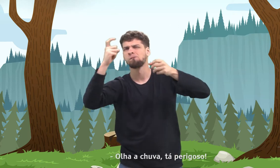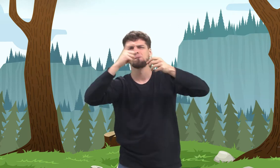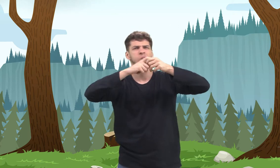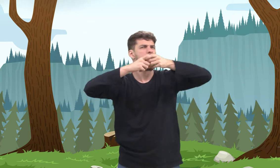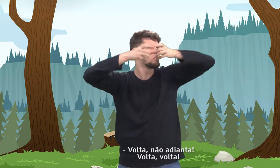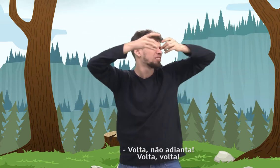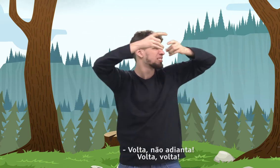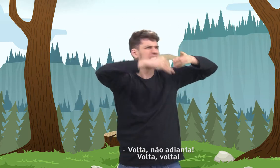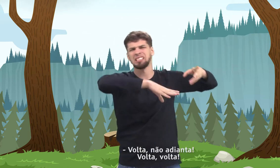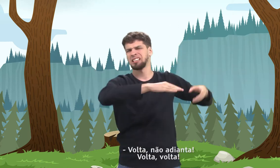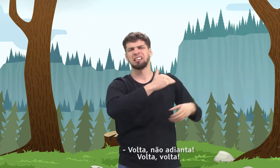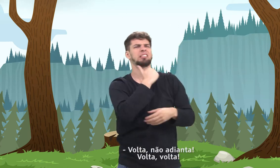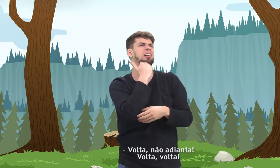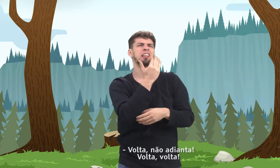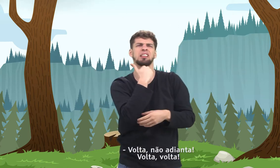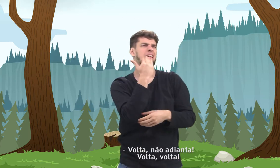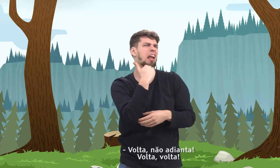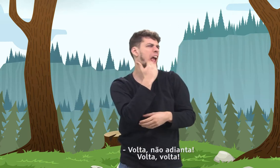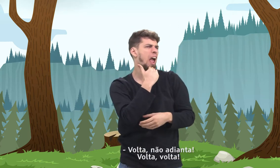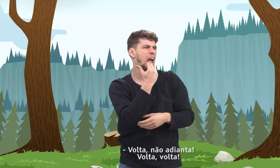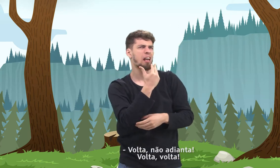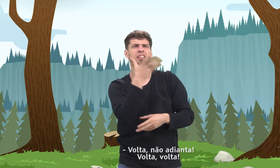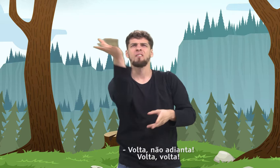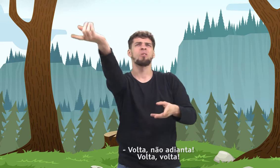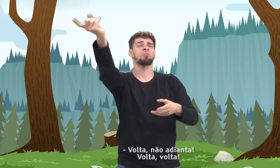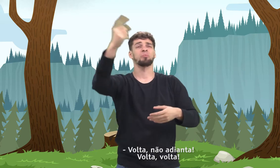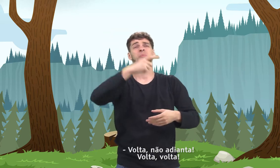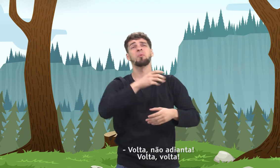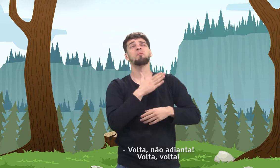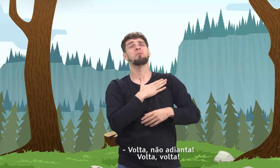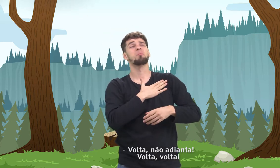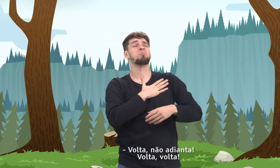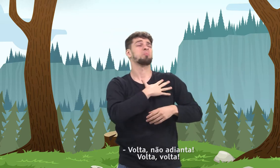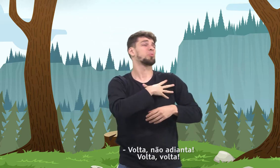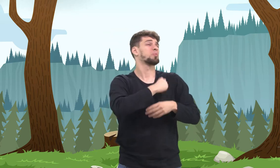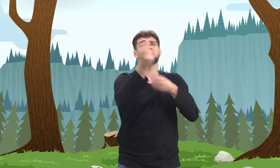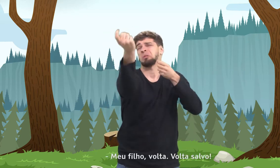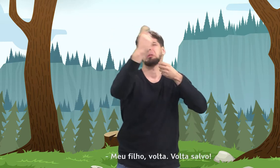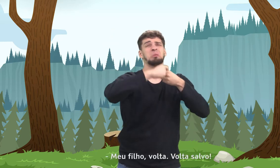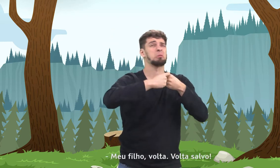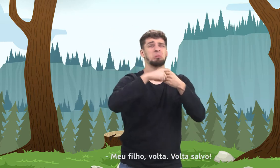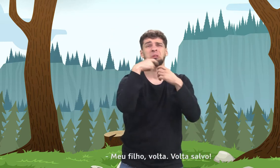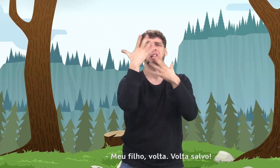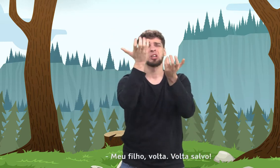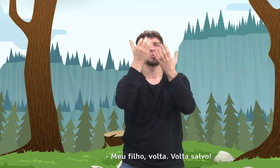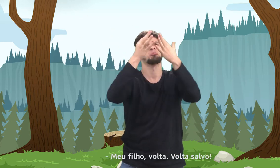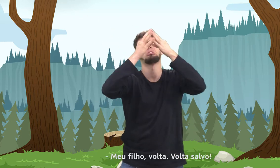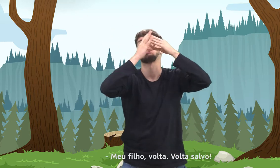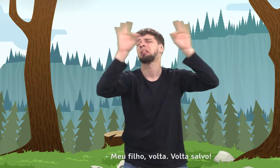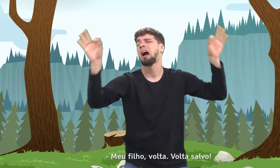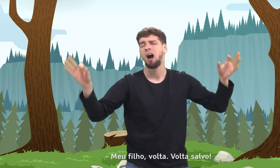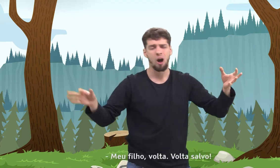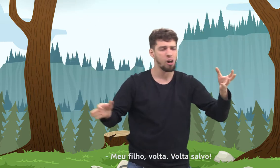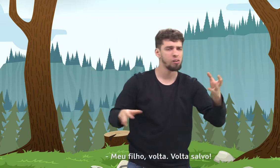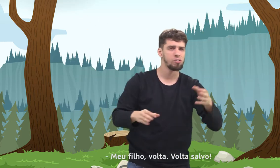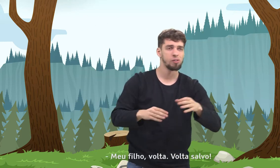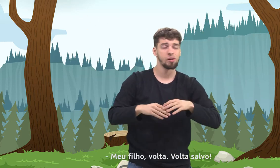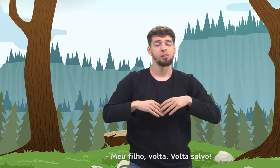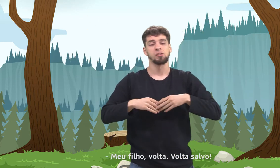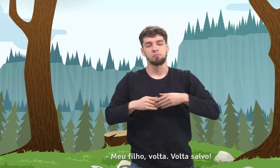volta não adianta volta a volta meu filho volta volta salvo